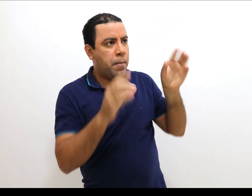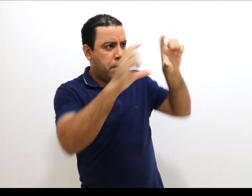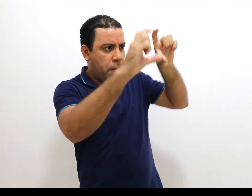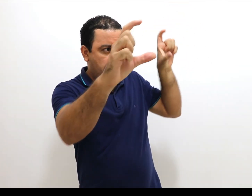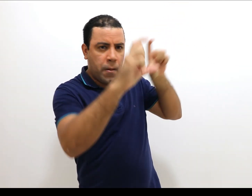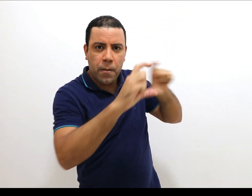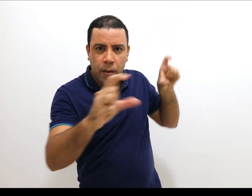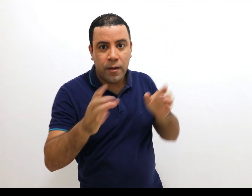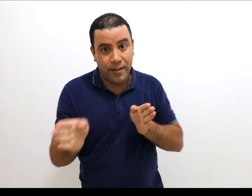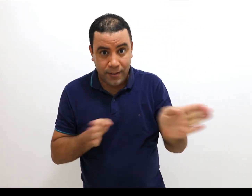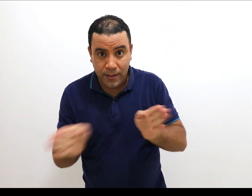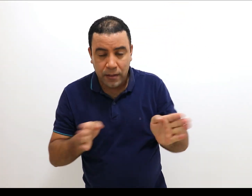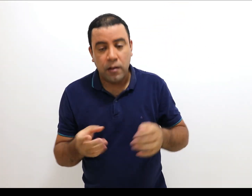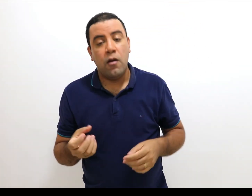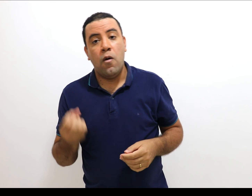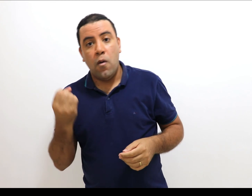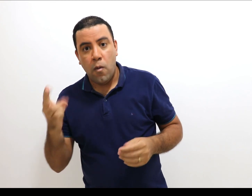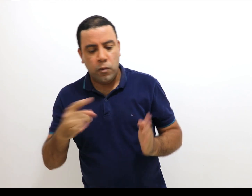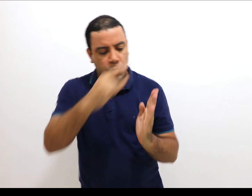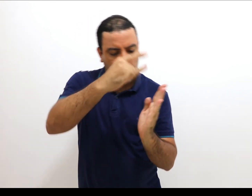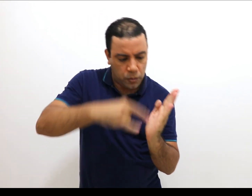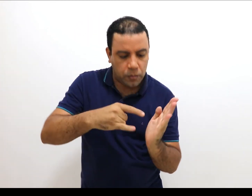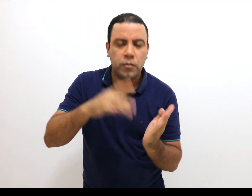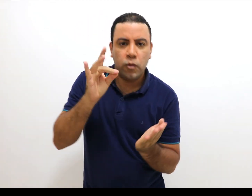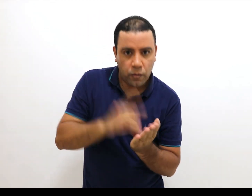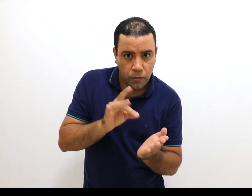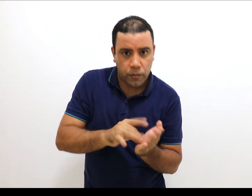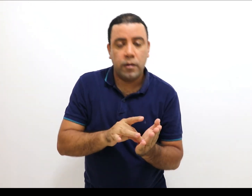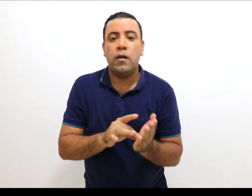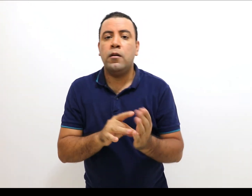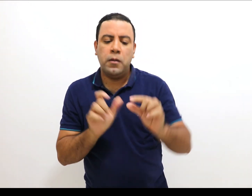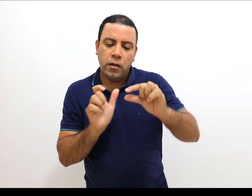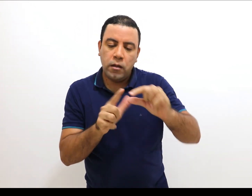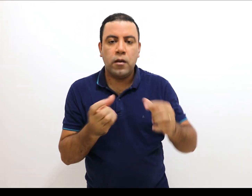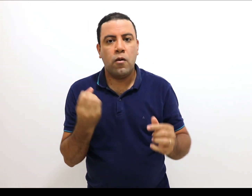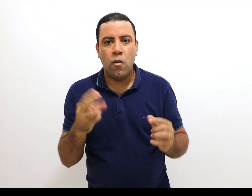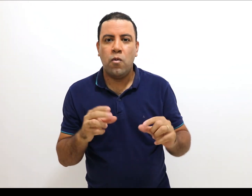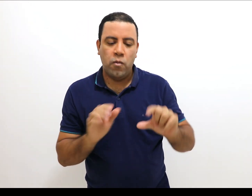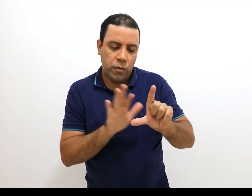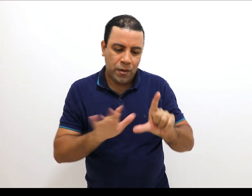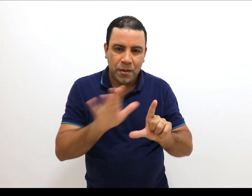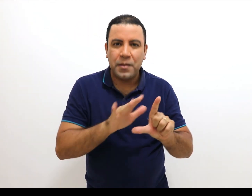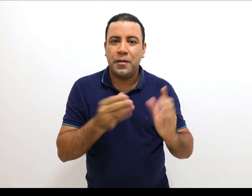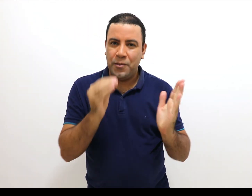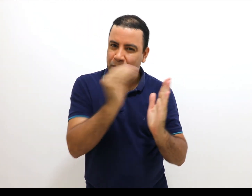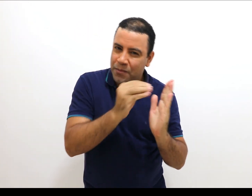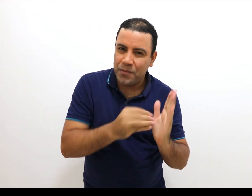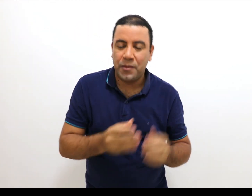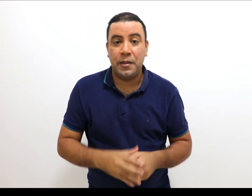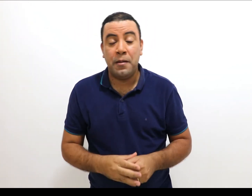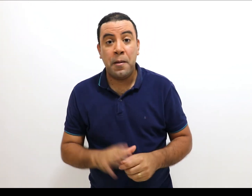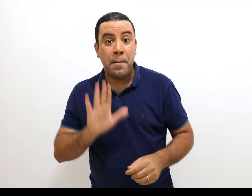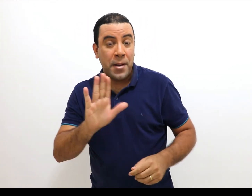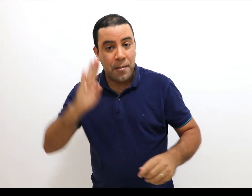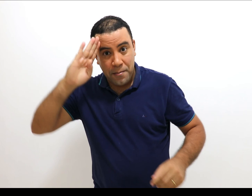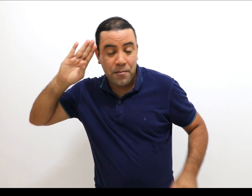ou documentos oficiais com acessibilidade, com link ou QR Code, e mais importante ainda, que aumente